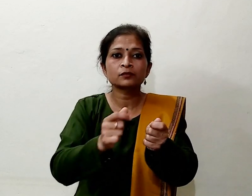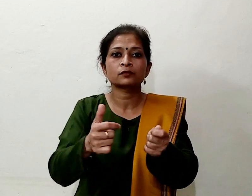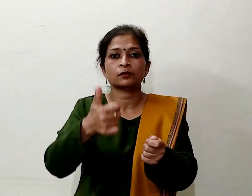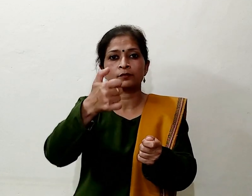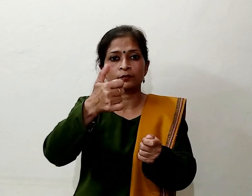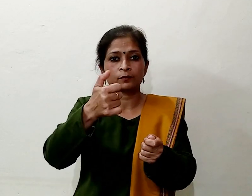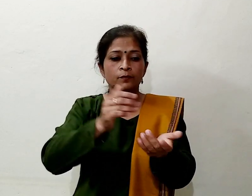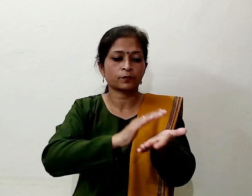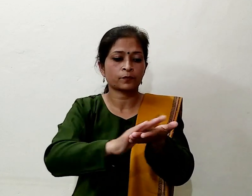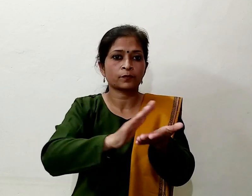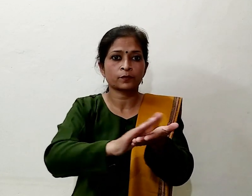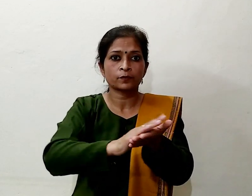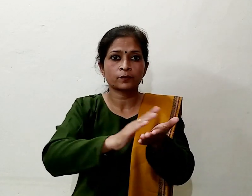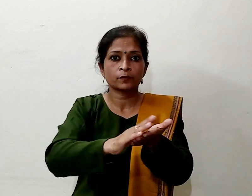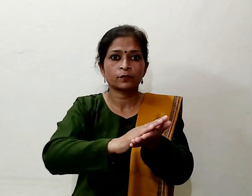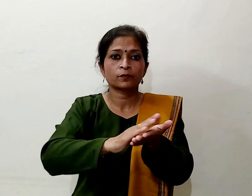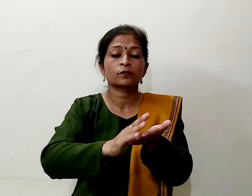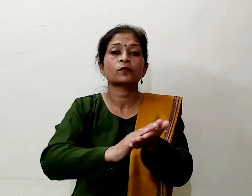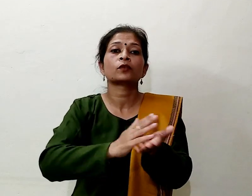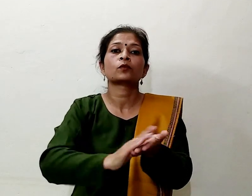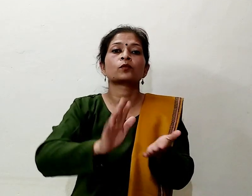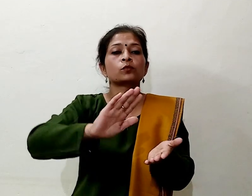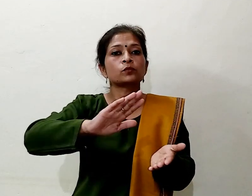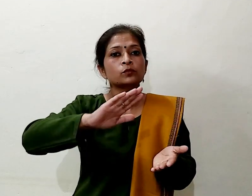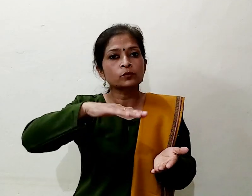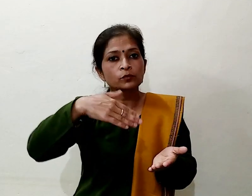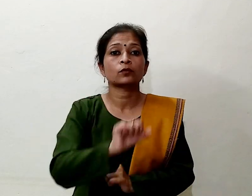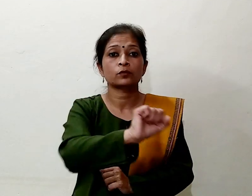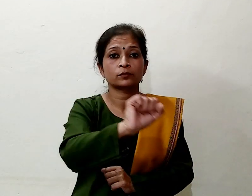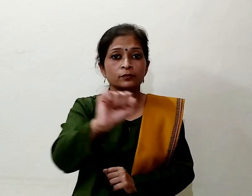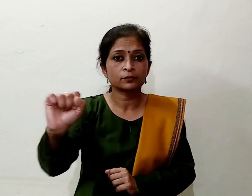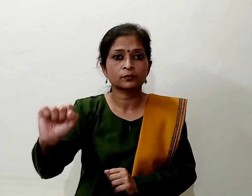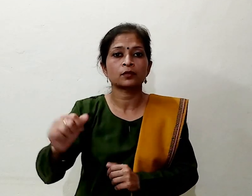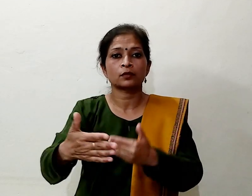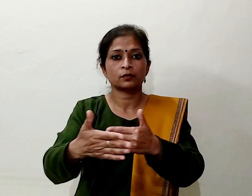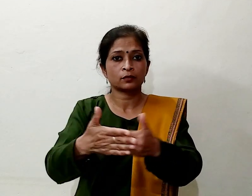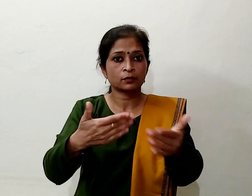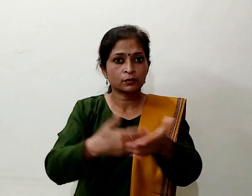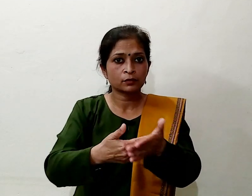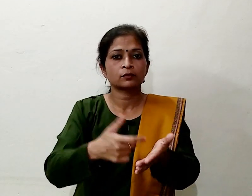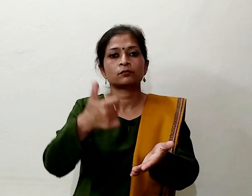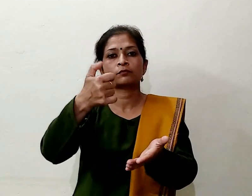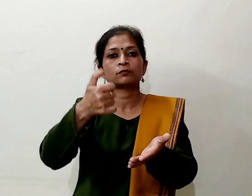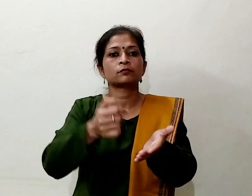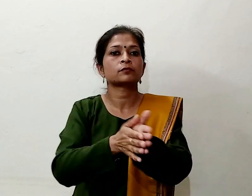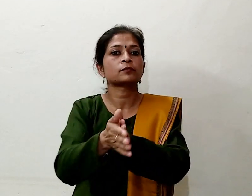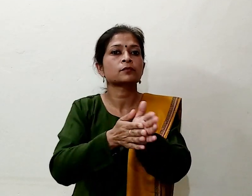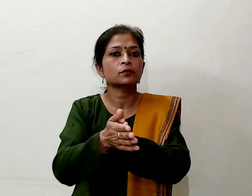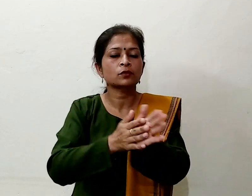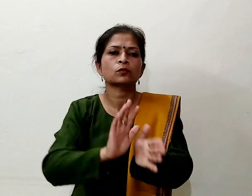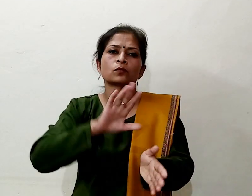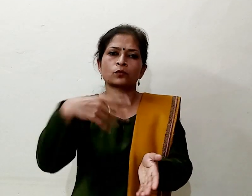अपने पर्स में रखें और अपने हाथ तत काल सैनिटाइजर अथवा साबुन से धोएं